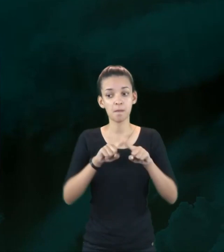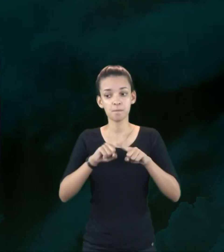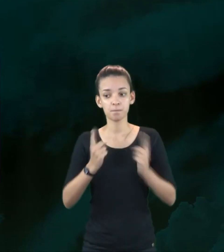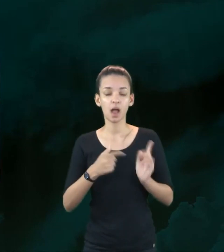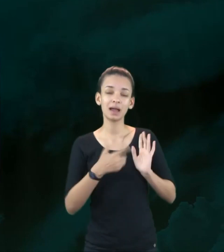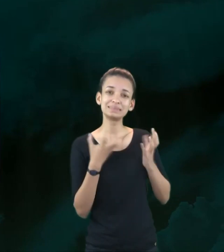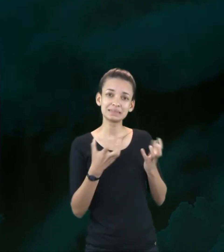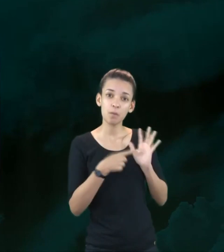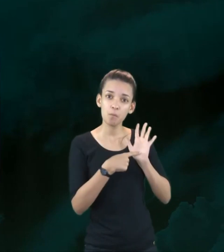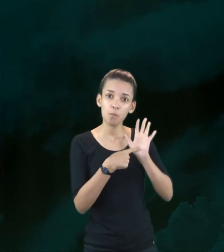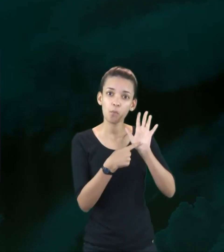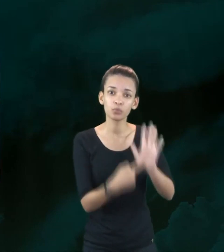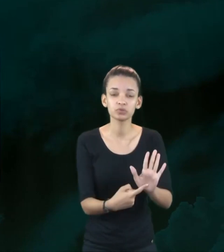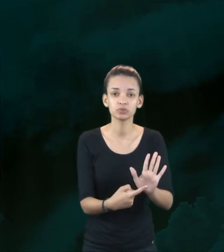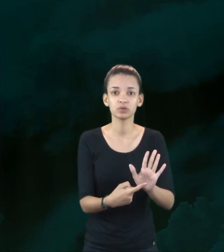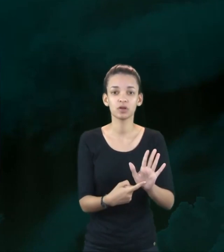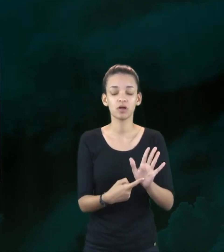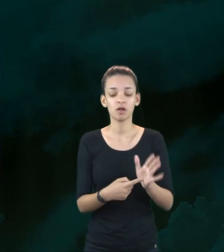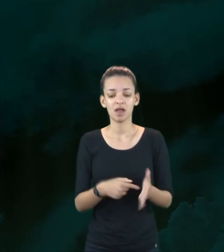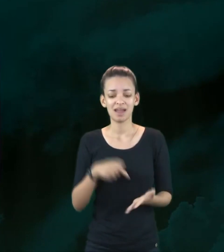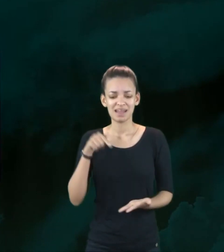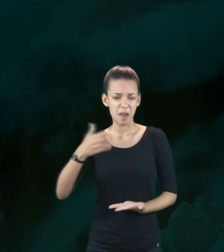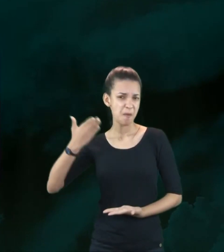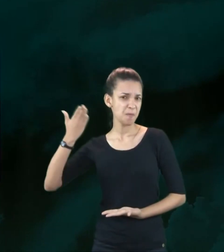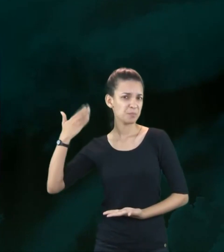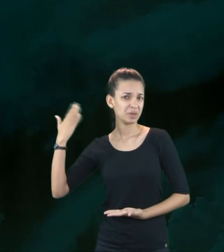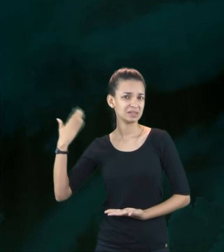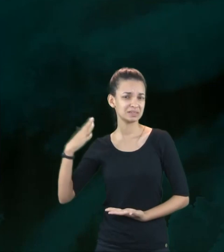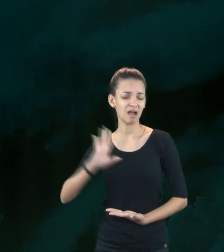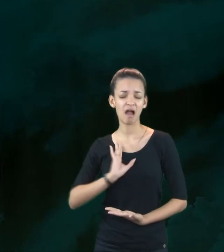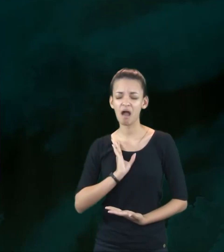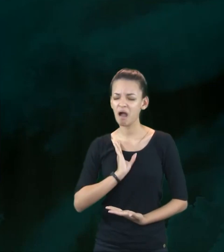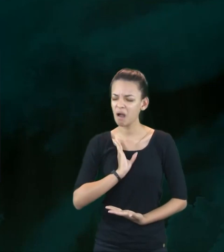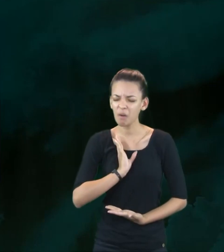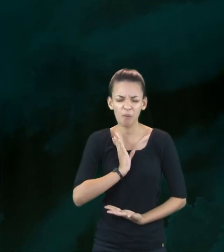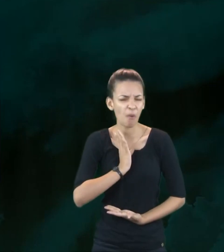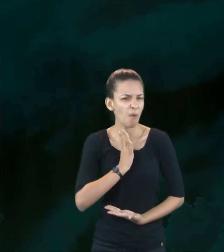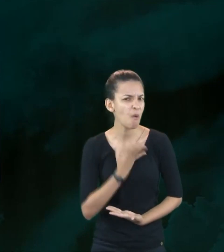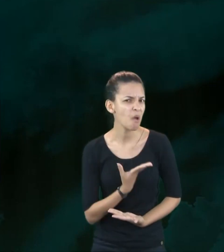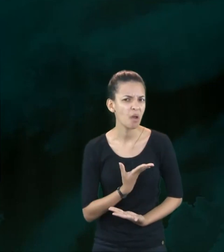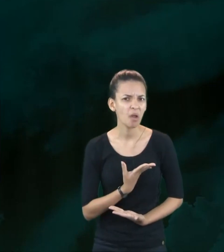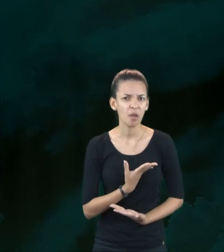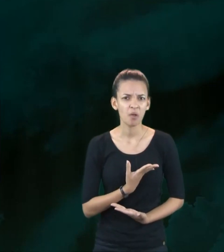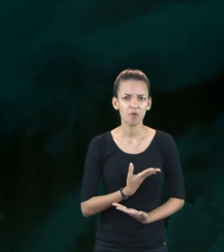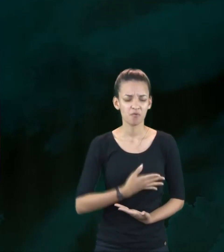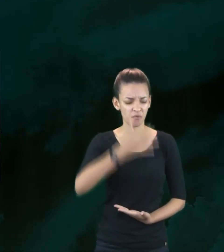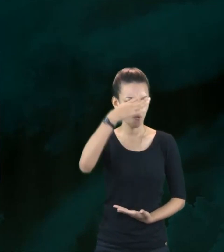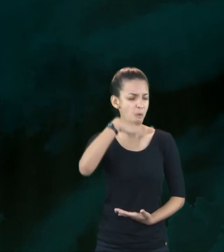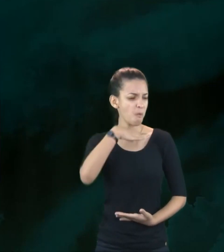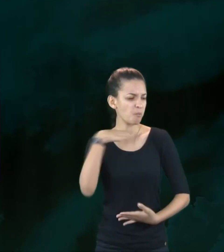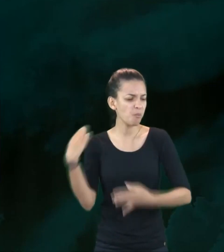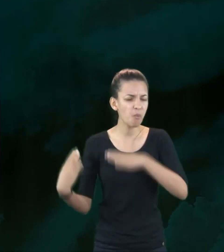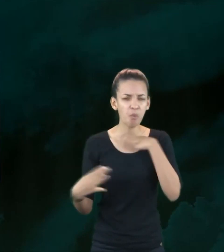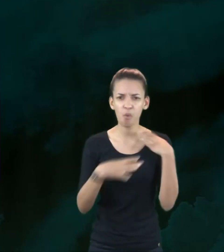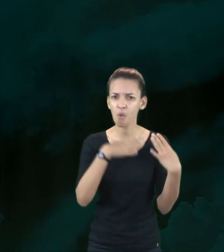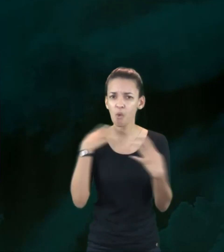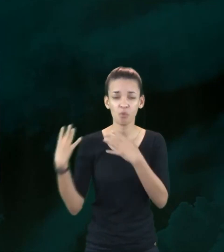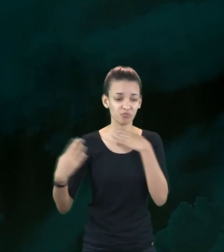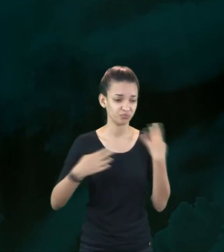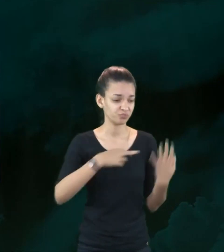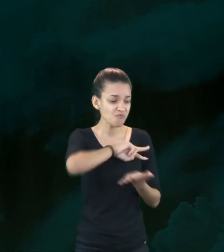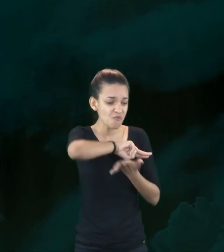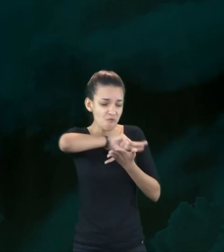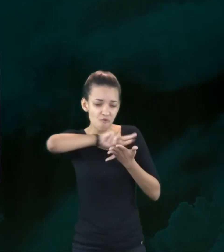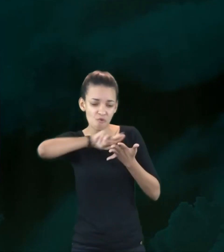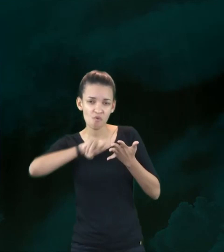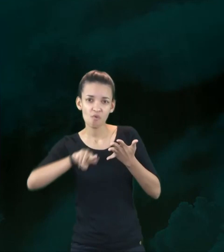tempo horrível, né? Muita matança, muito sangue derramado, né? Muitas mortes, essa violência